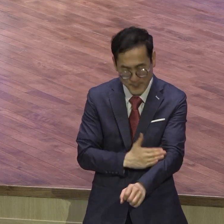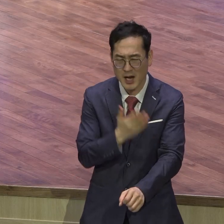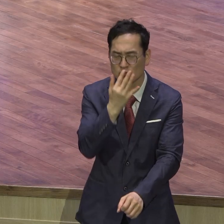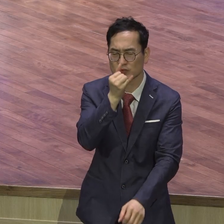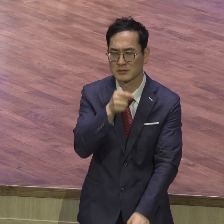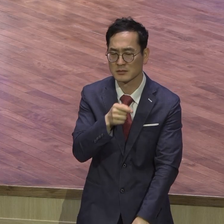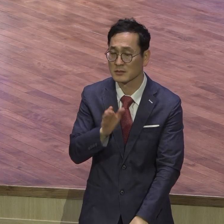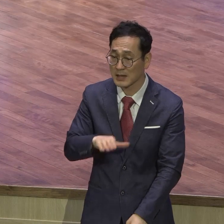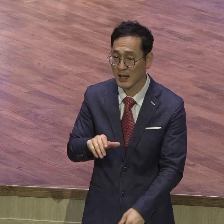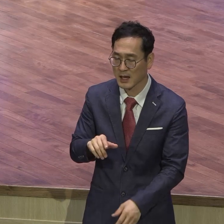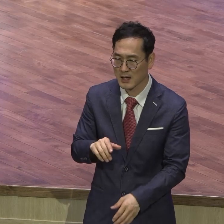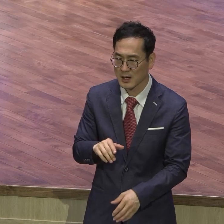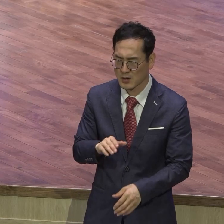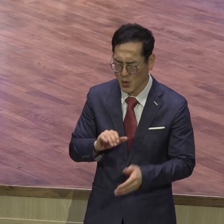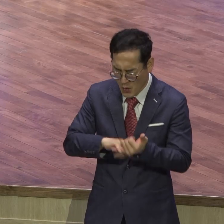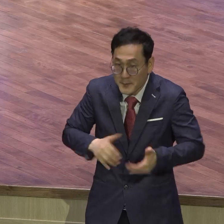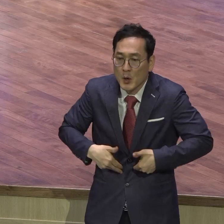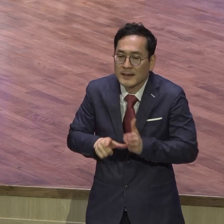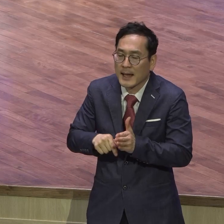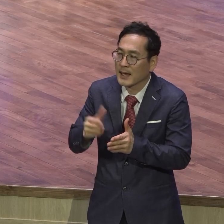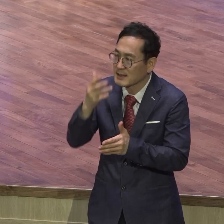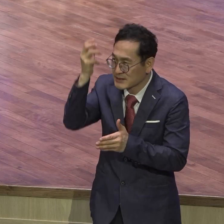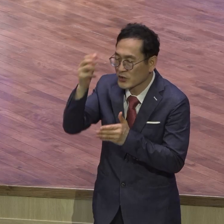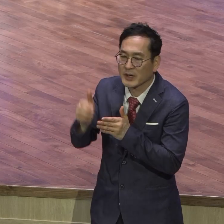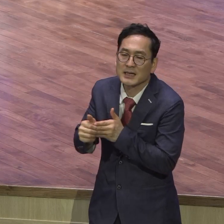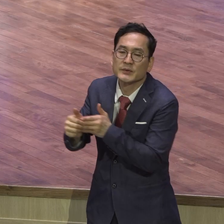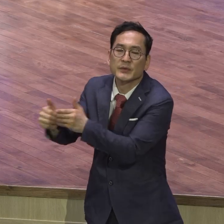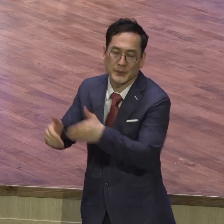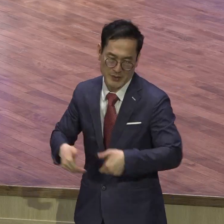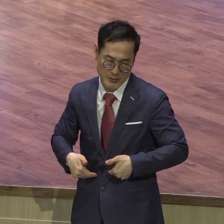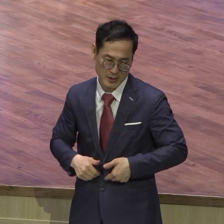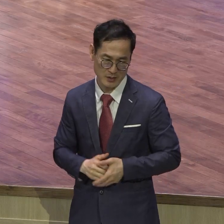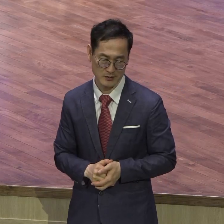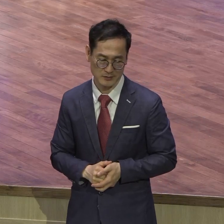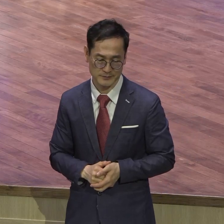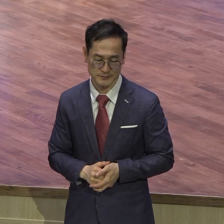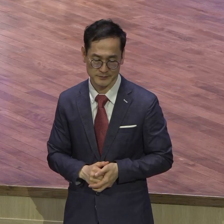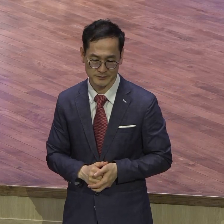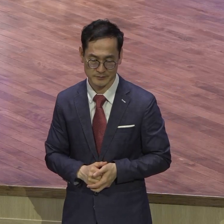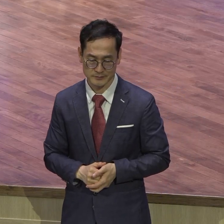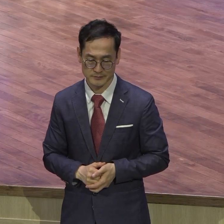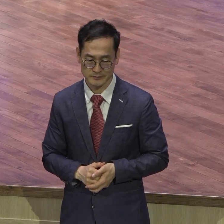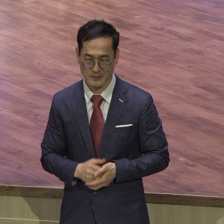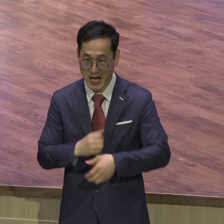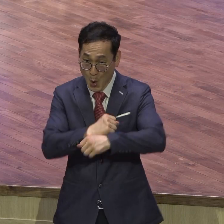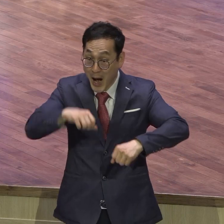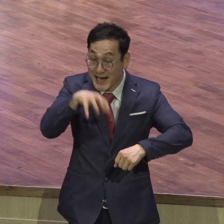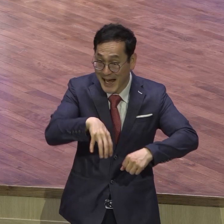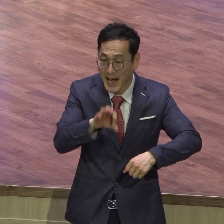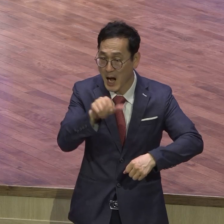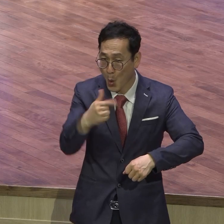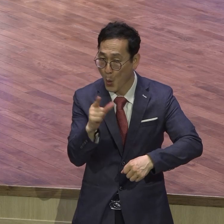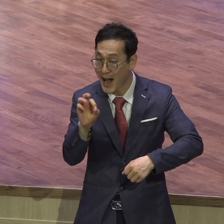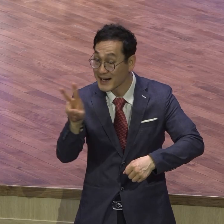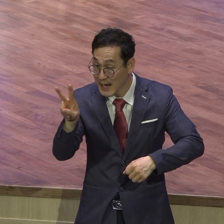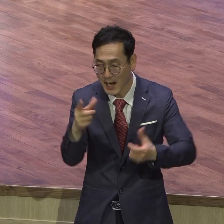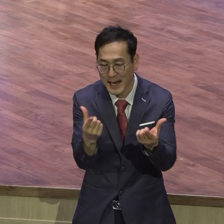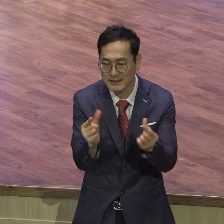성령 인도를 받아야 돼요 이게 신앙생활이에요 광야와 같은 창세삼장 현장 속에 우리가 살아가면서